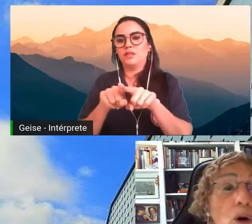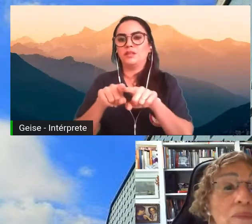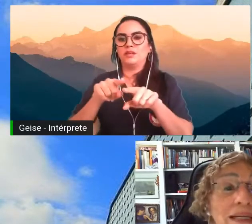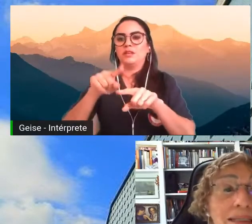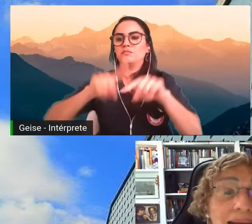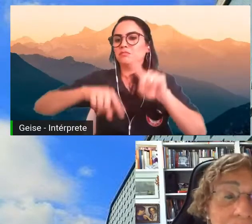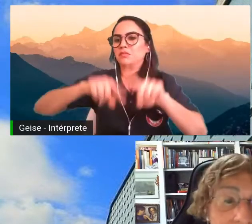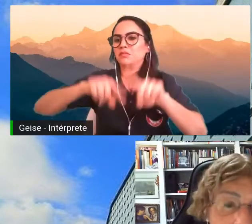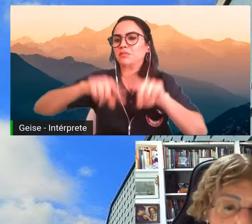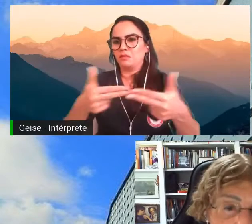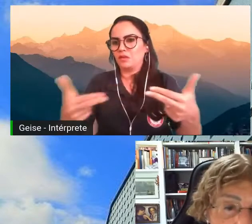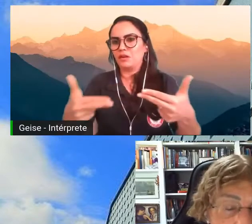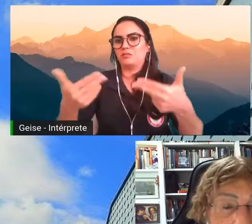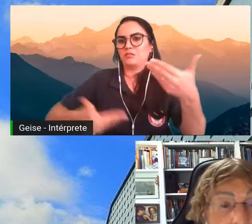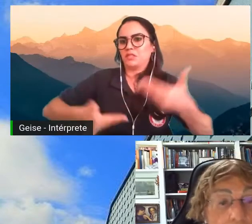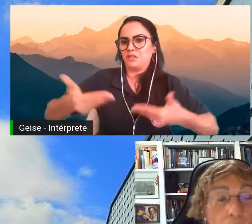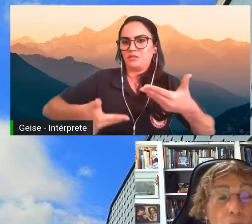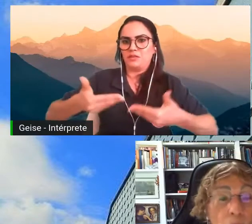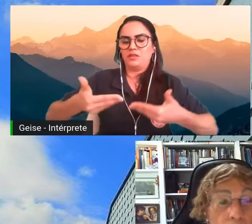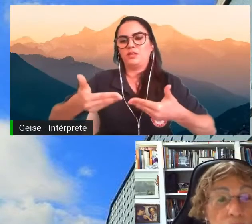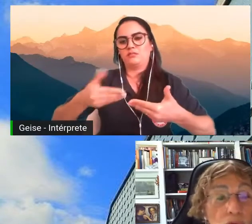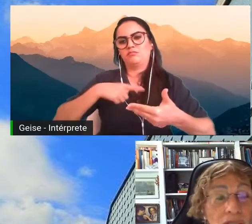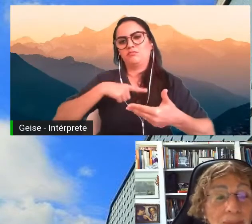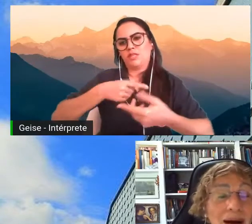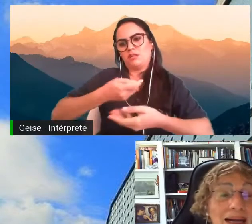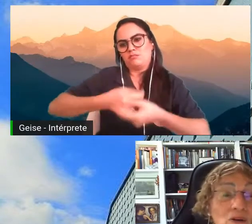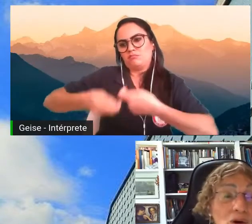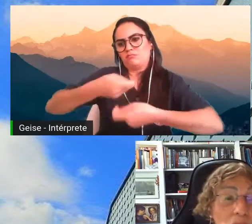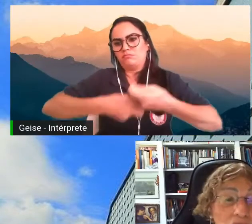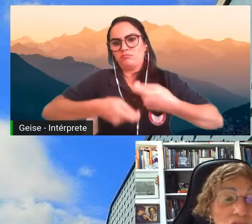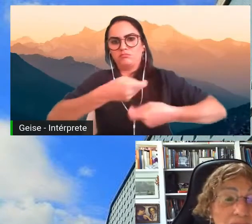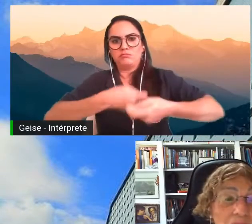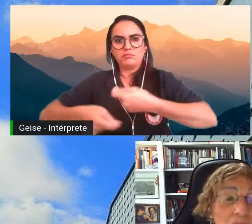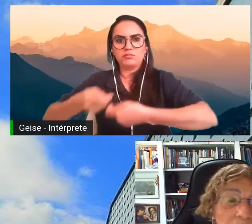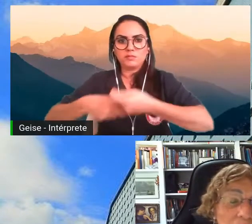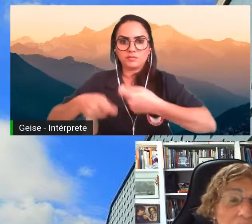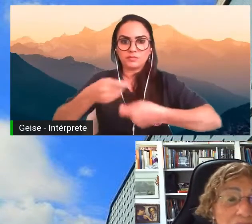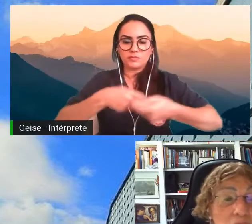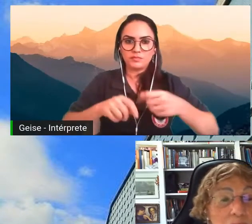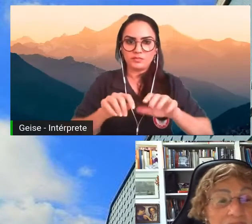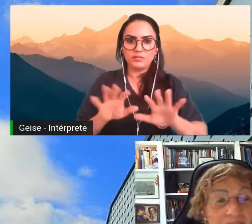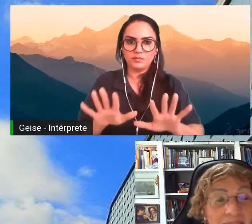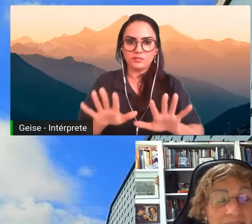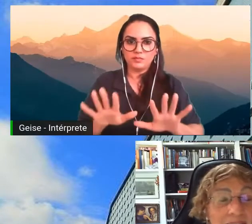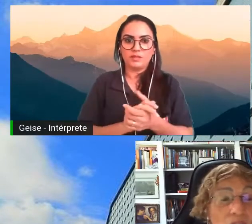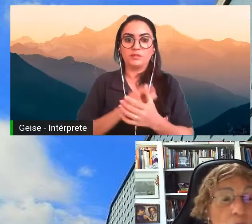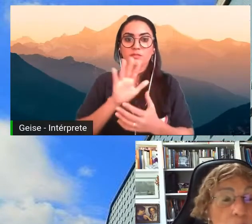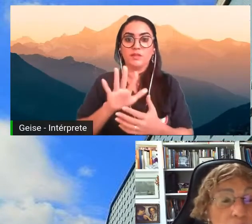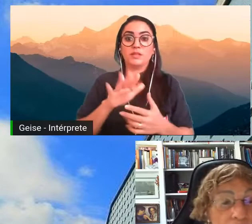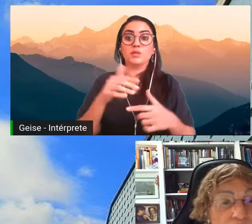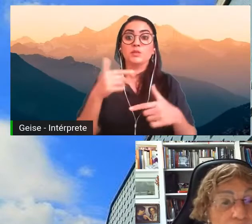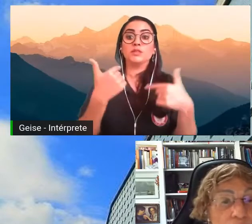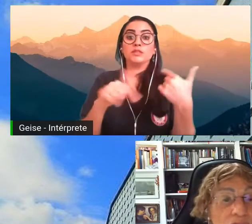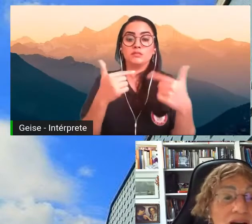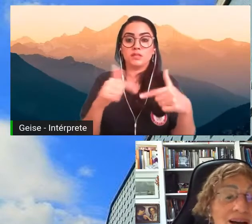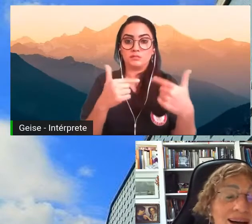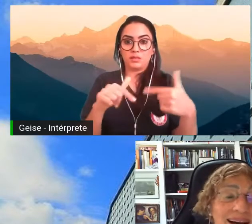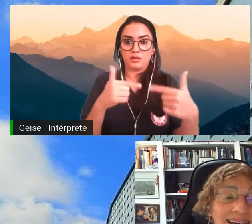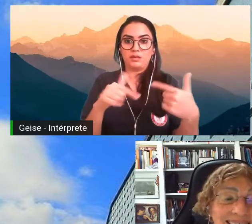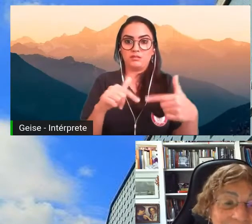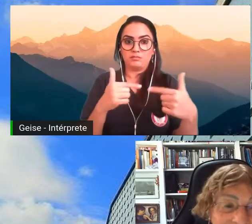são comercializados. O mundo do trabalho, como bem explica o